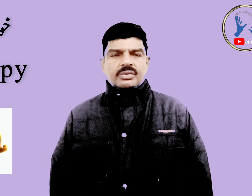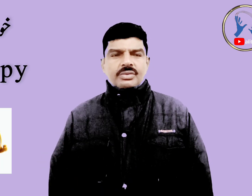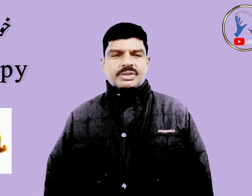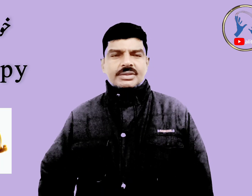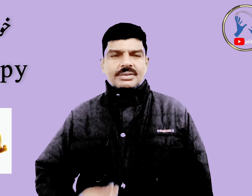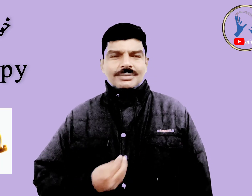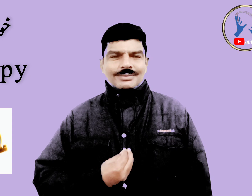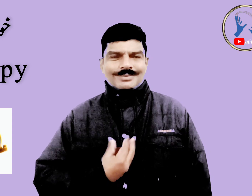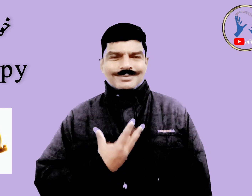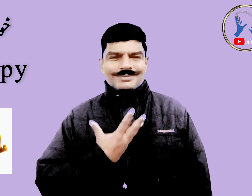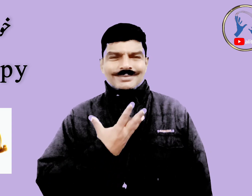खुश।